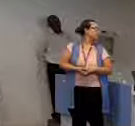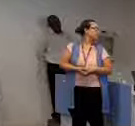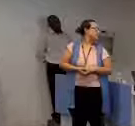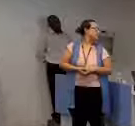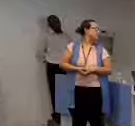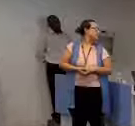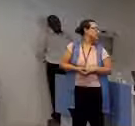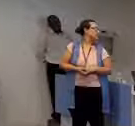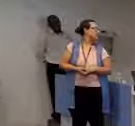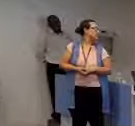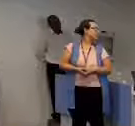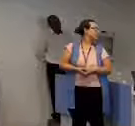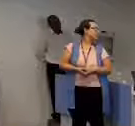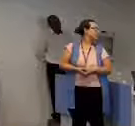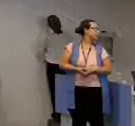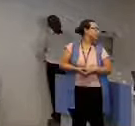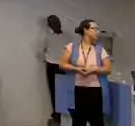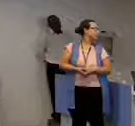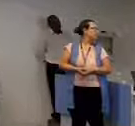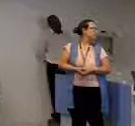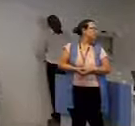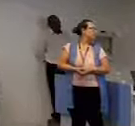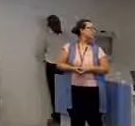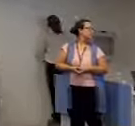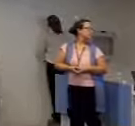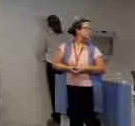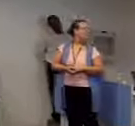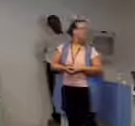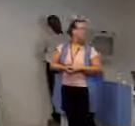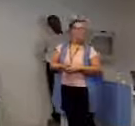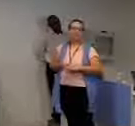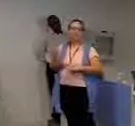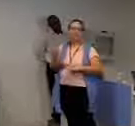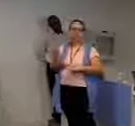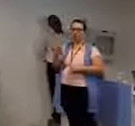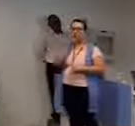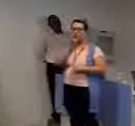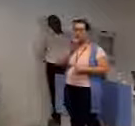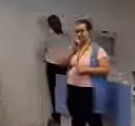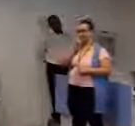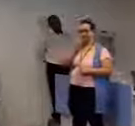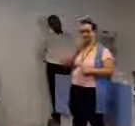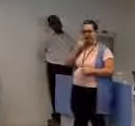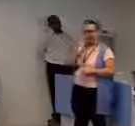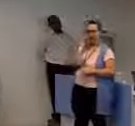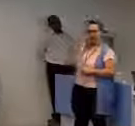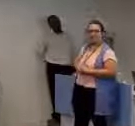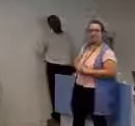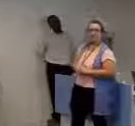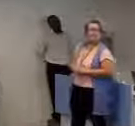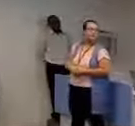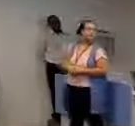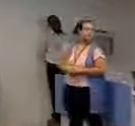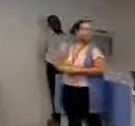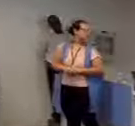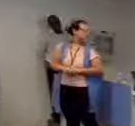exemplo, né? Eu preciso ter uma noção. Aqui eu